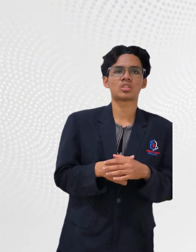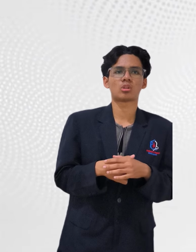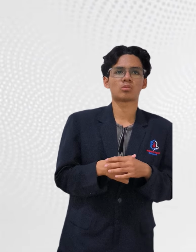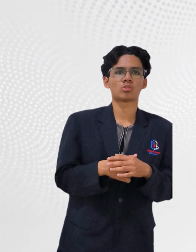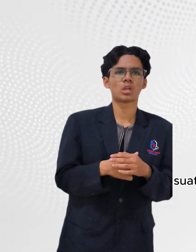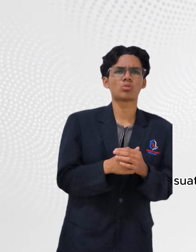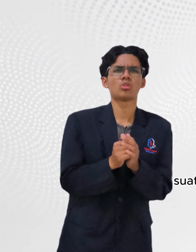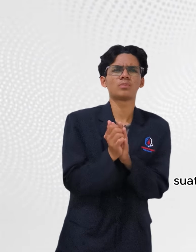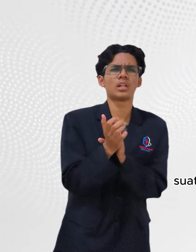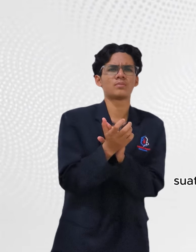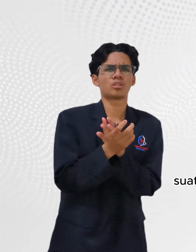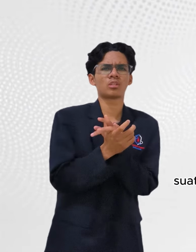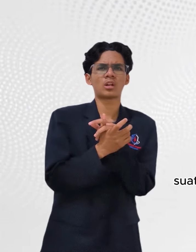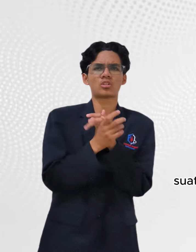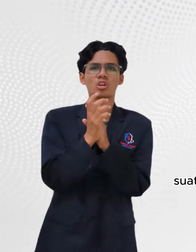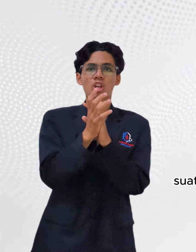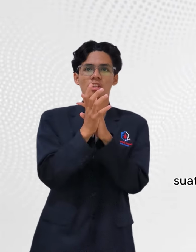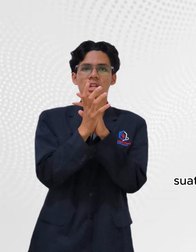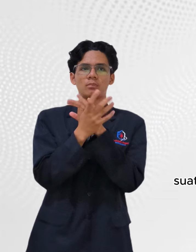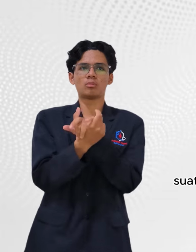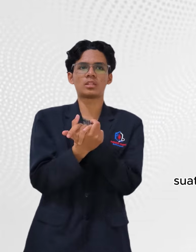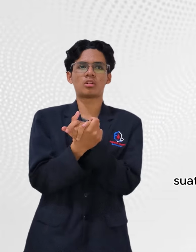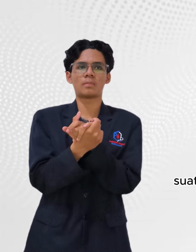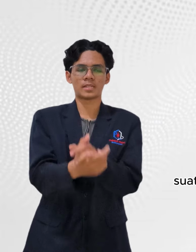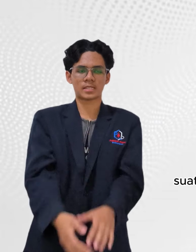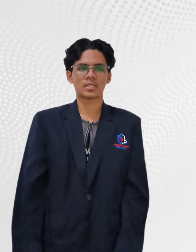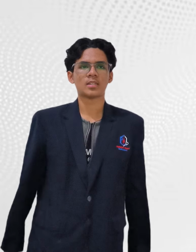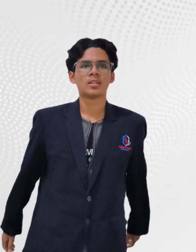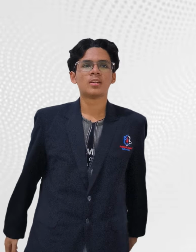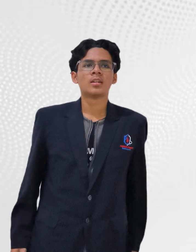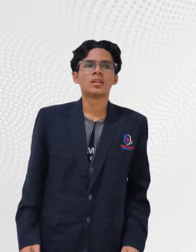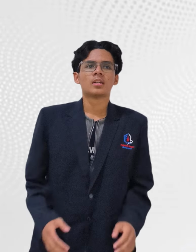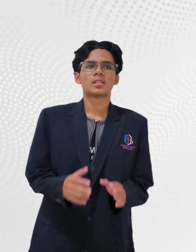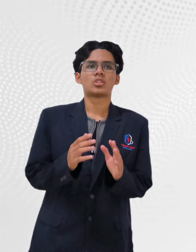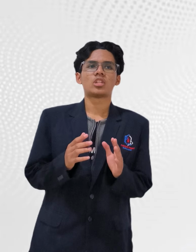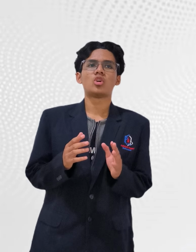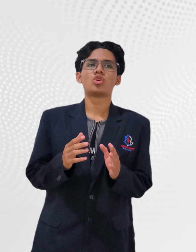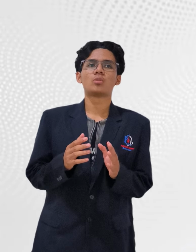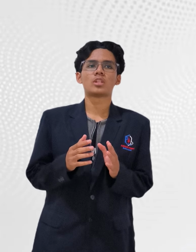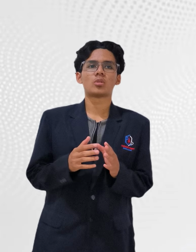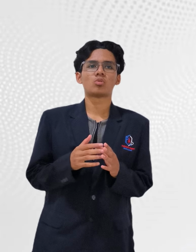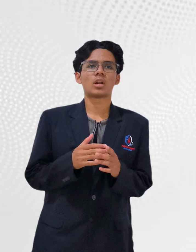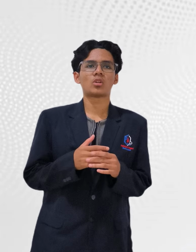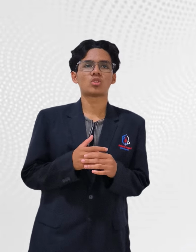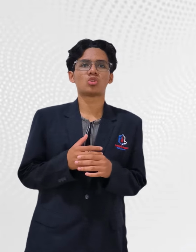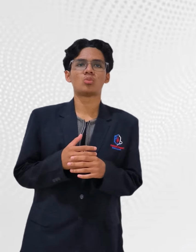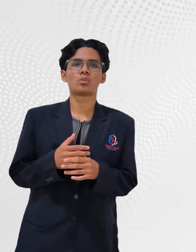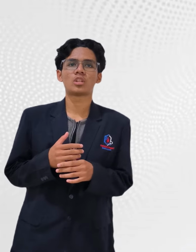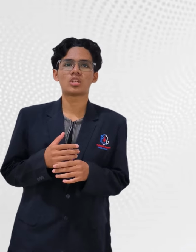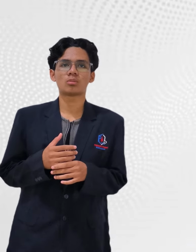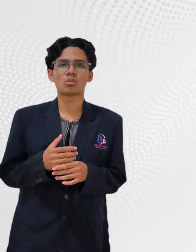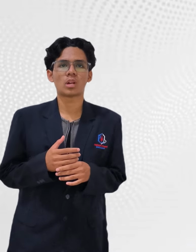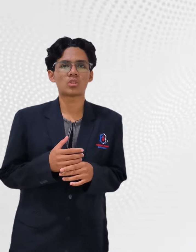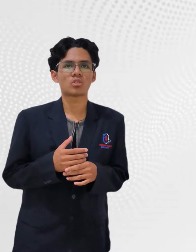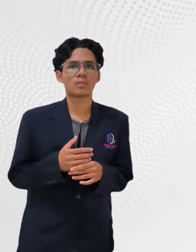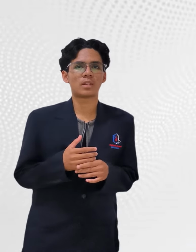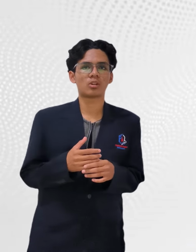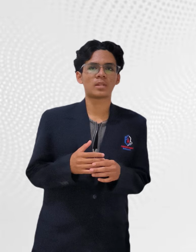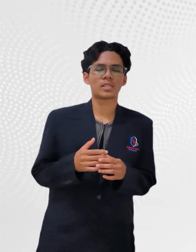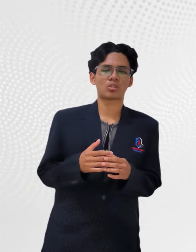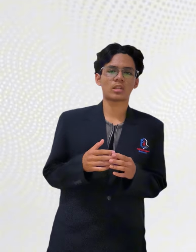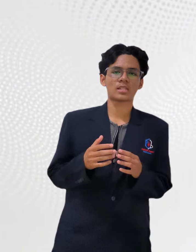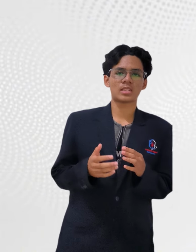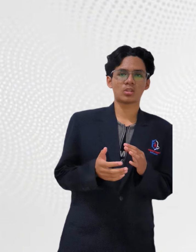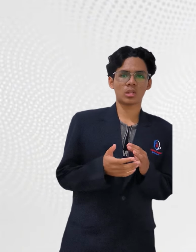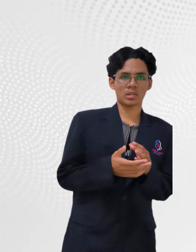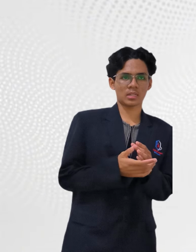tegangan di sekitar suatu loop dalam sirkuit harus 0 dalam domain kompleks. Selanjutnya hukum Kirchhoff untuk arus. Hukum Kirchhoff untuk arus juga berlaku